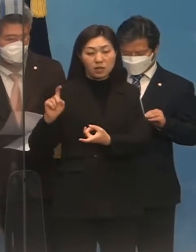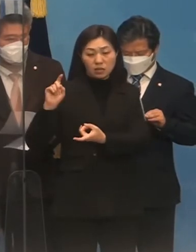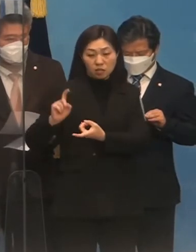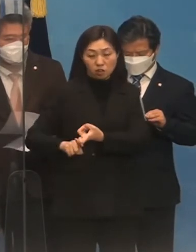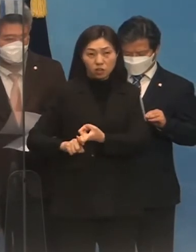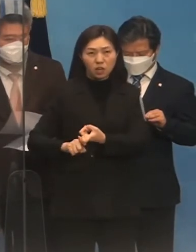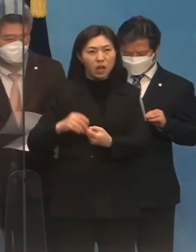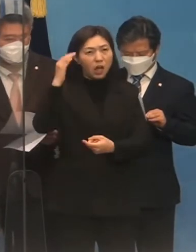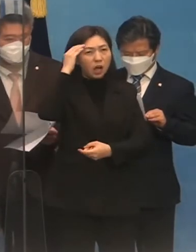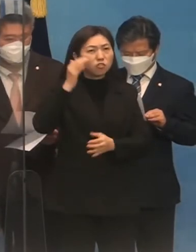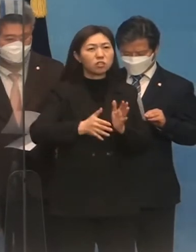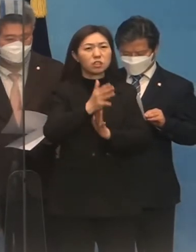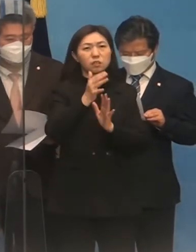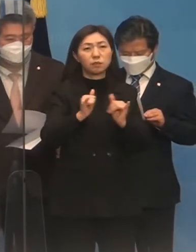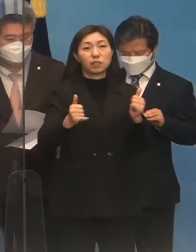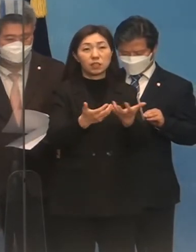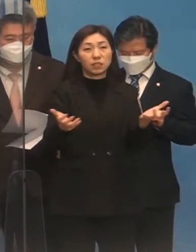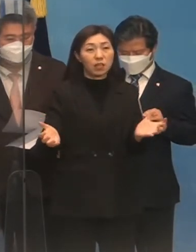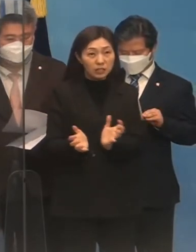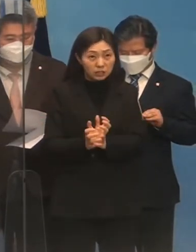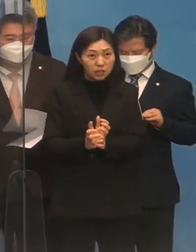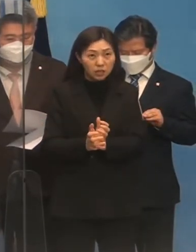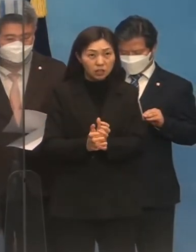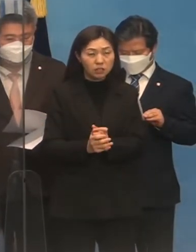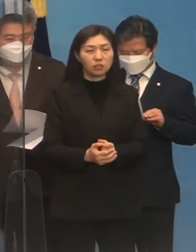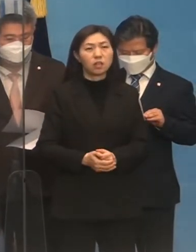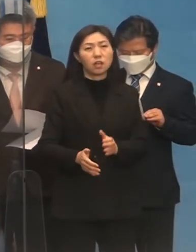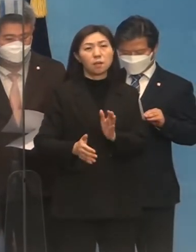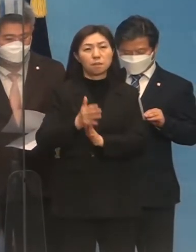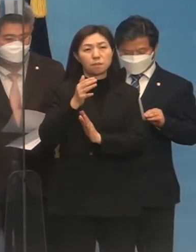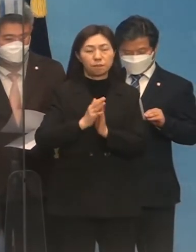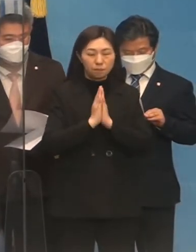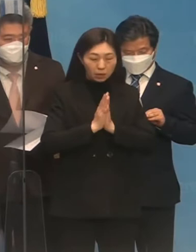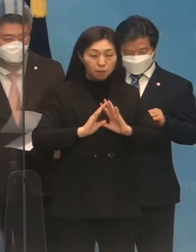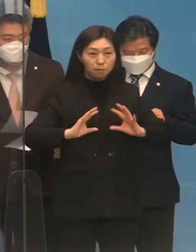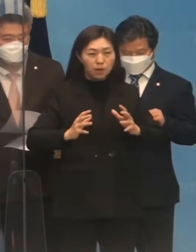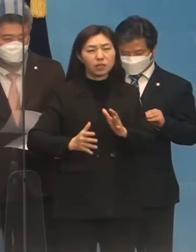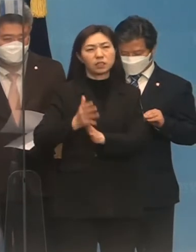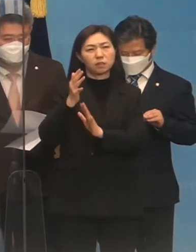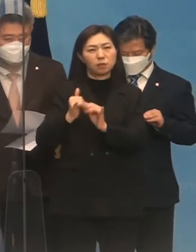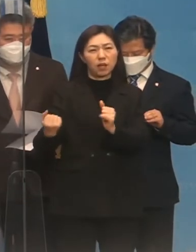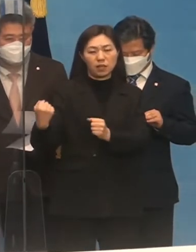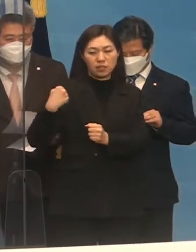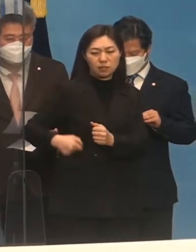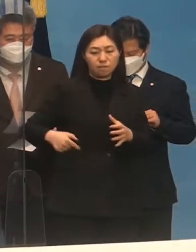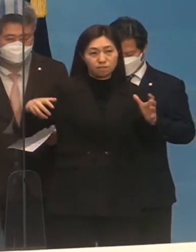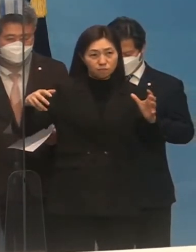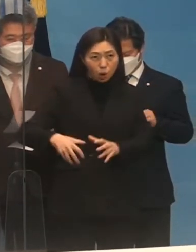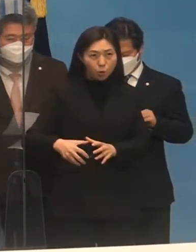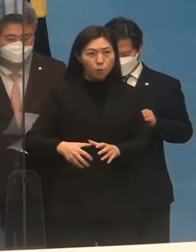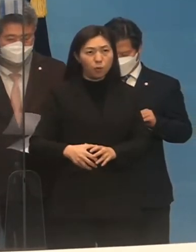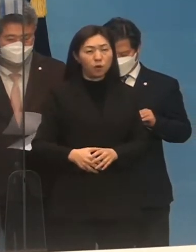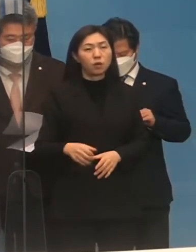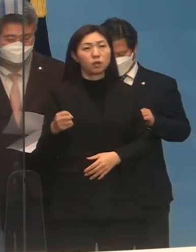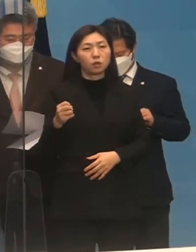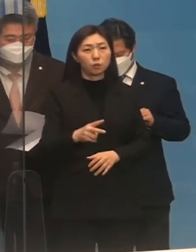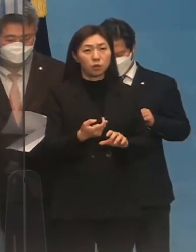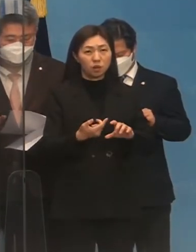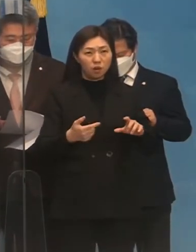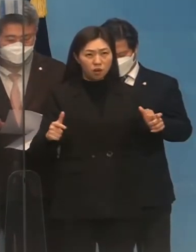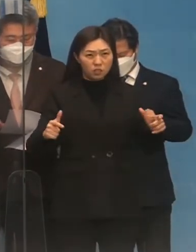시민단체 모임은 미얀마 사람들과 연대를 계속 이어가고 난민과 민주주의 진영에 대한